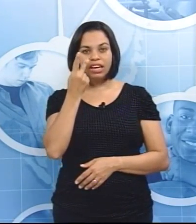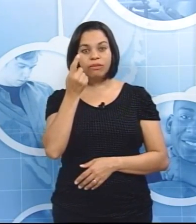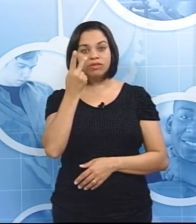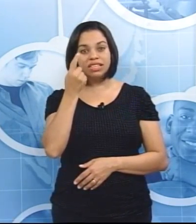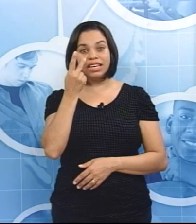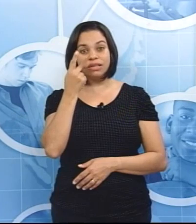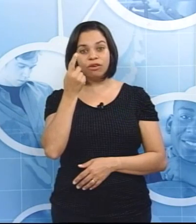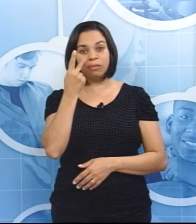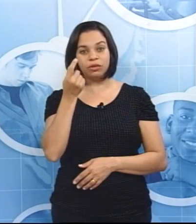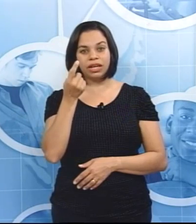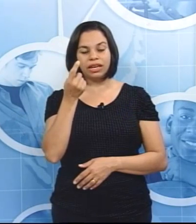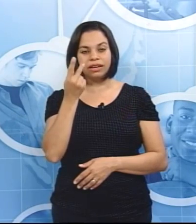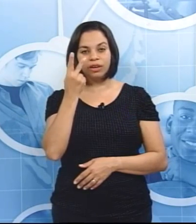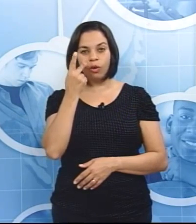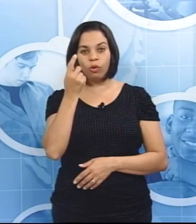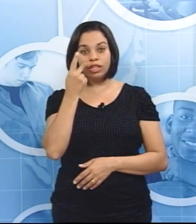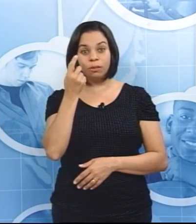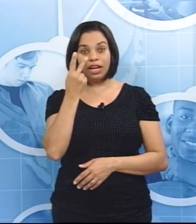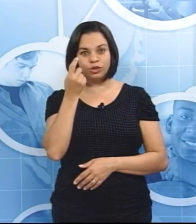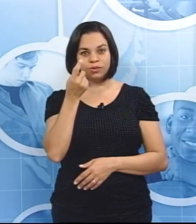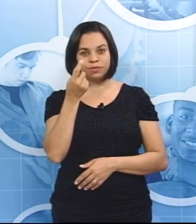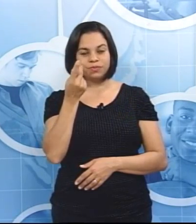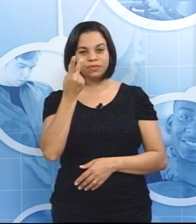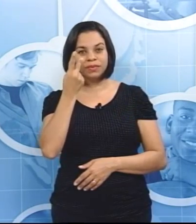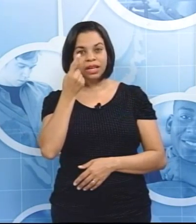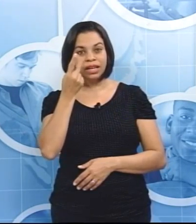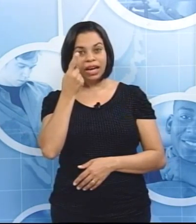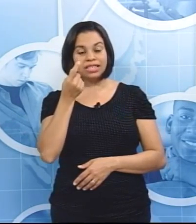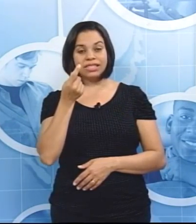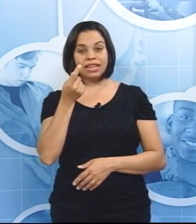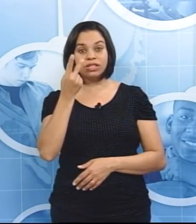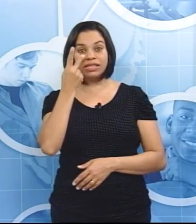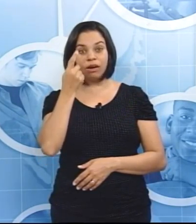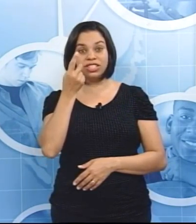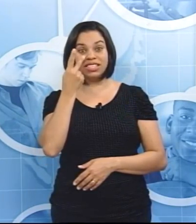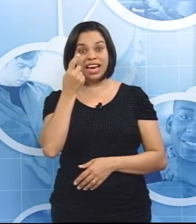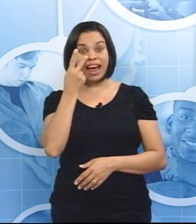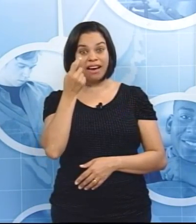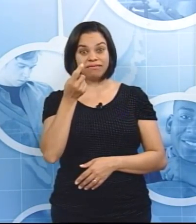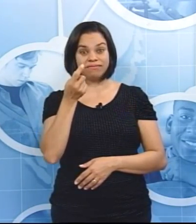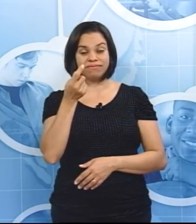vamos fazer esse movimento aqui, com o dedo médio. Esse seria o sinal de Ceará.